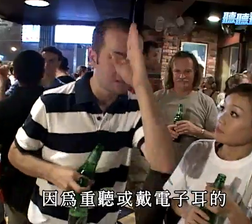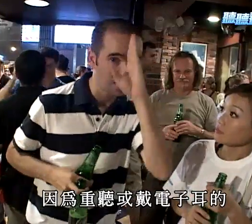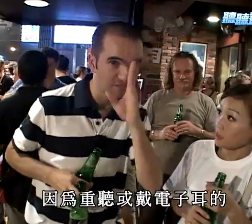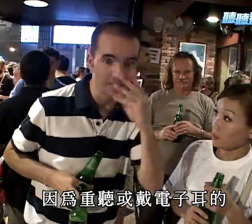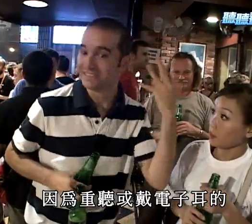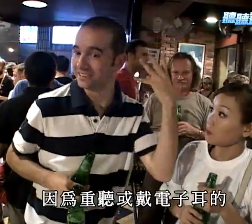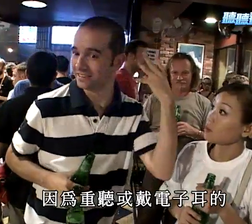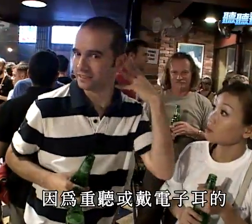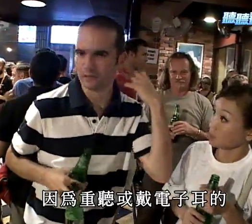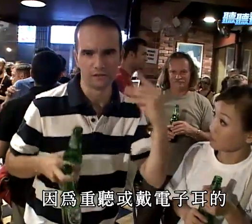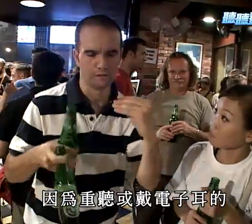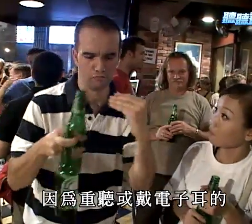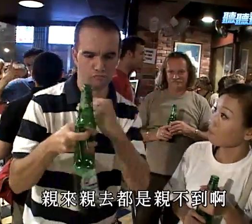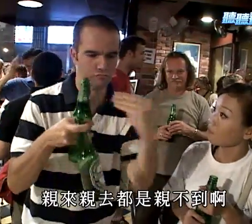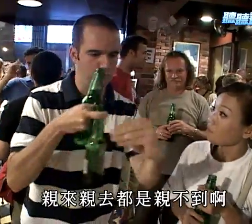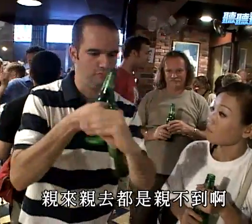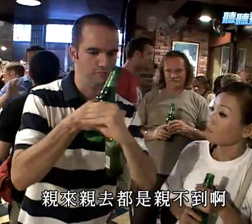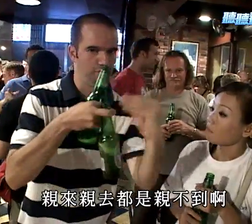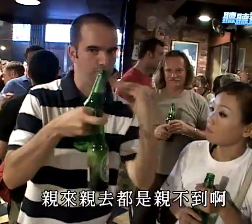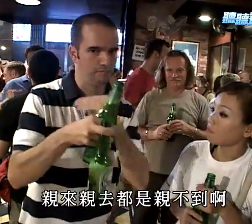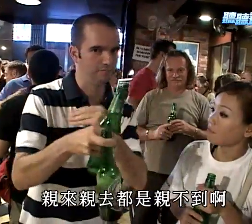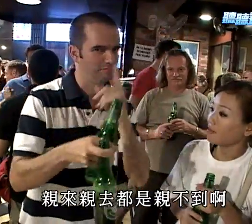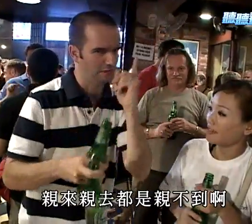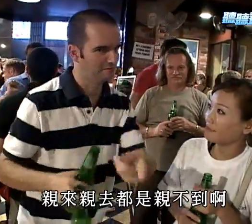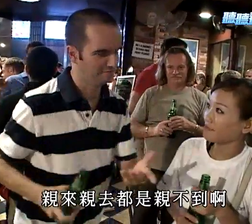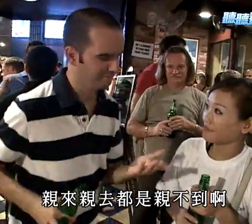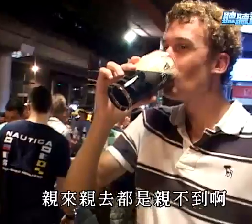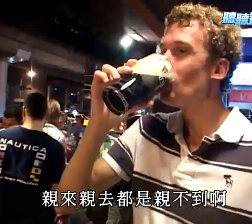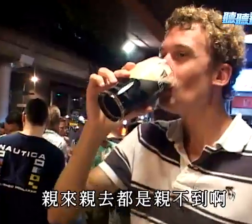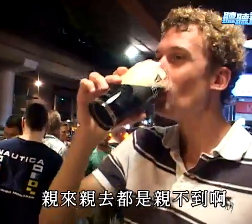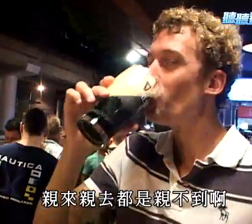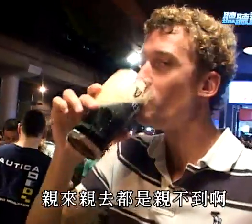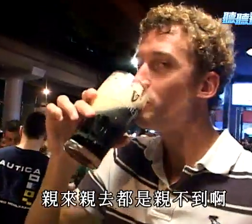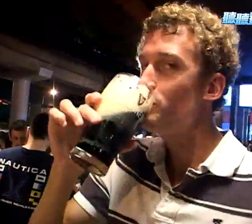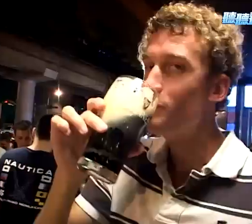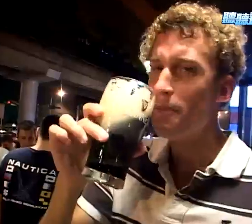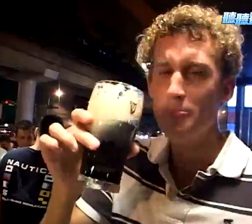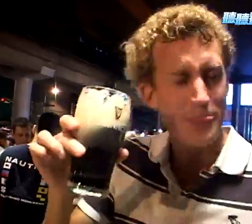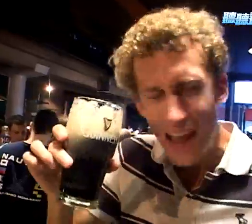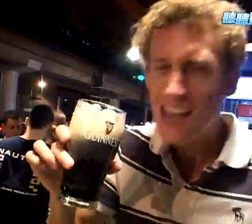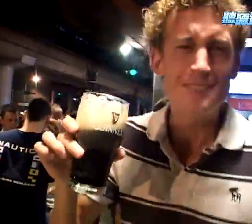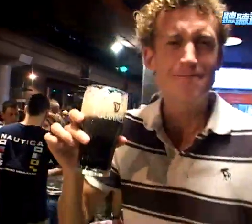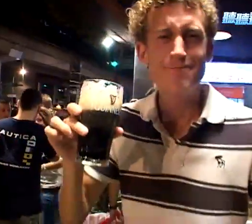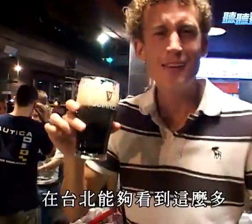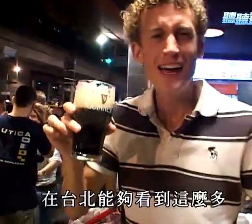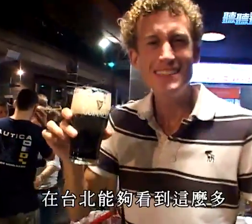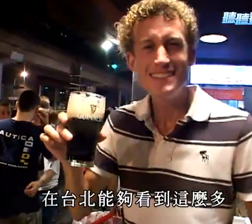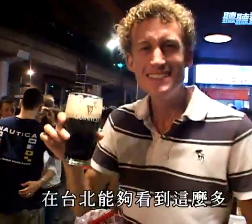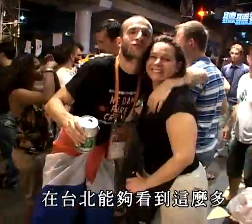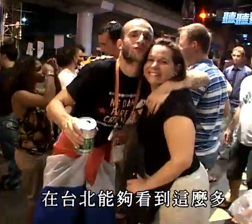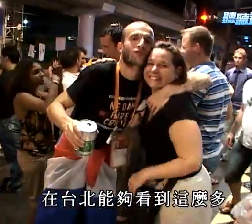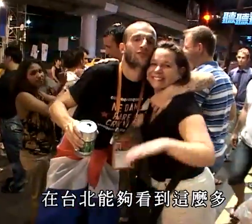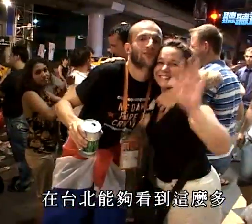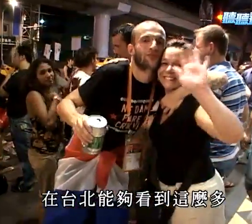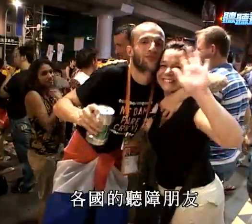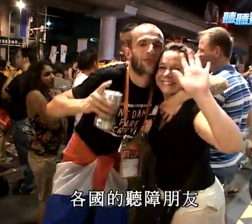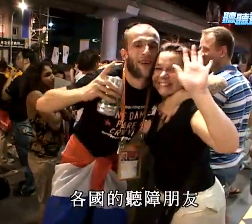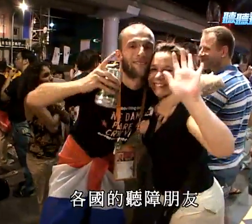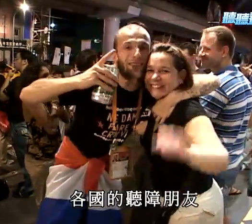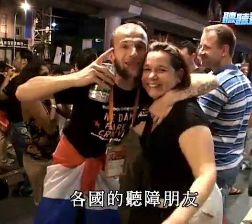戴电子耳的亲来亲去都是亲不到啊。 在台北能够看到这么多各国的听障朋